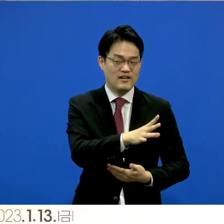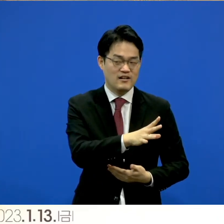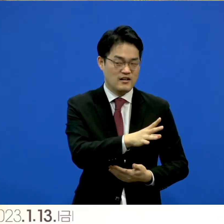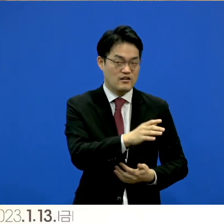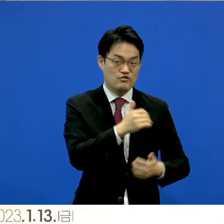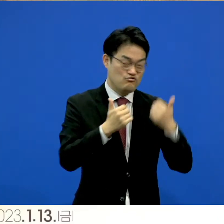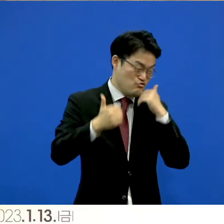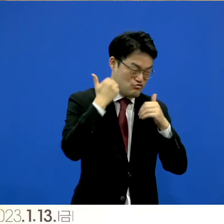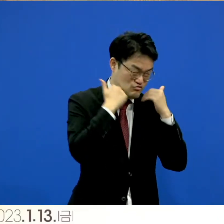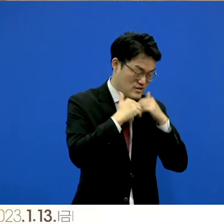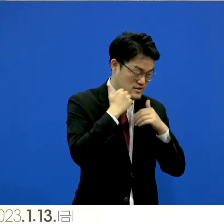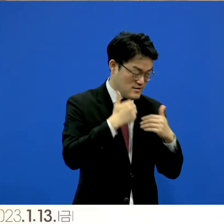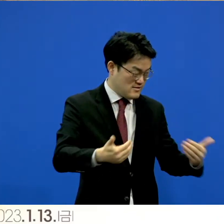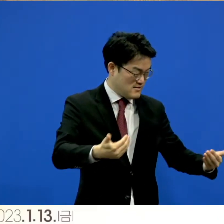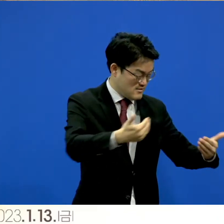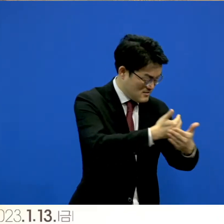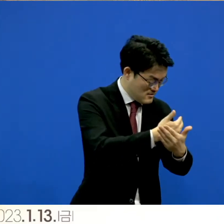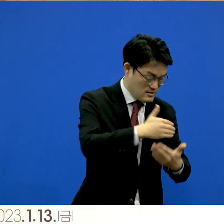그러나 그도